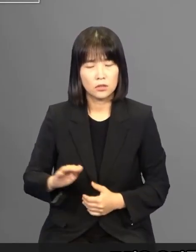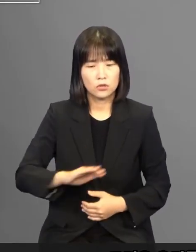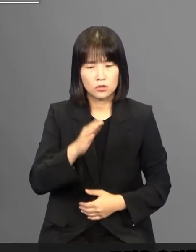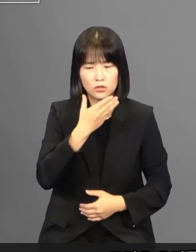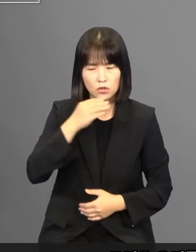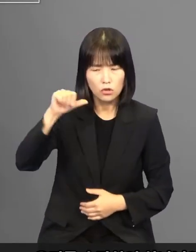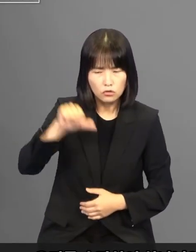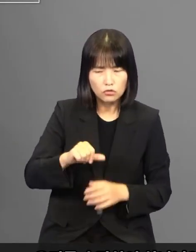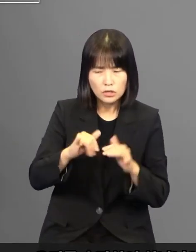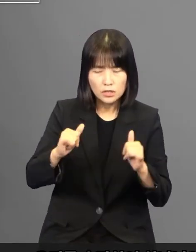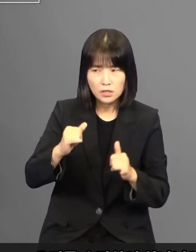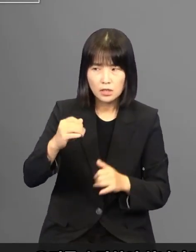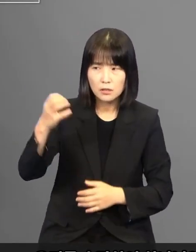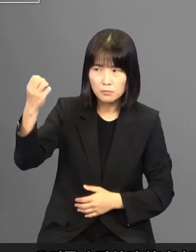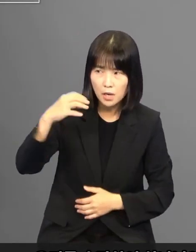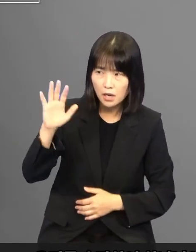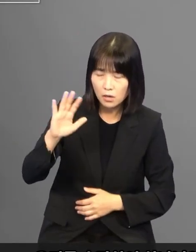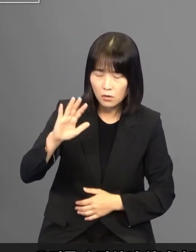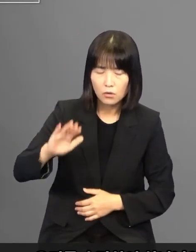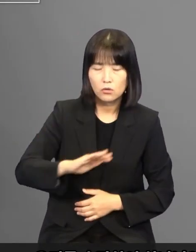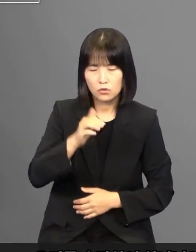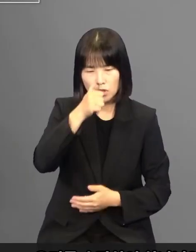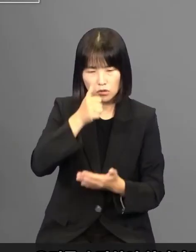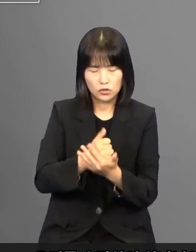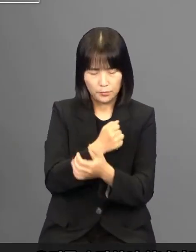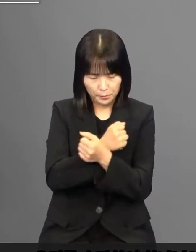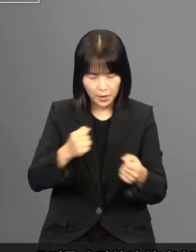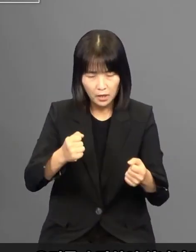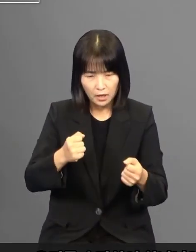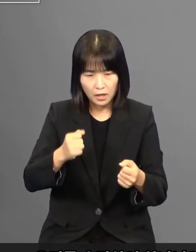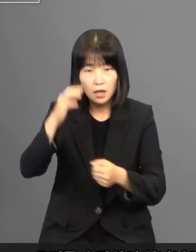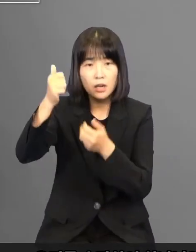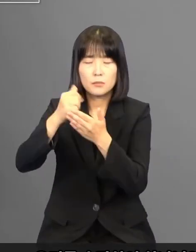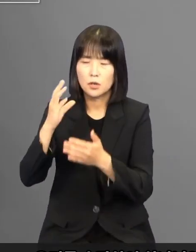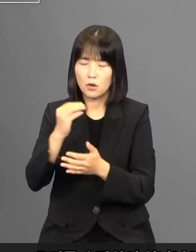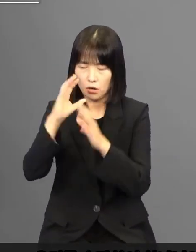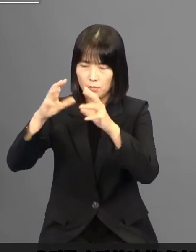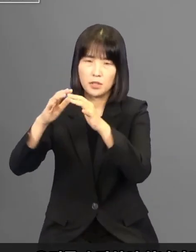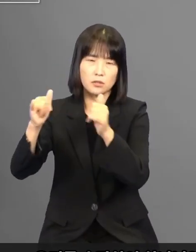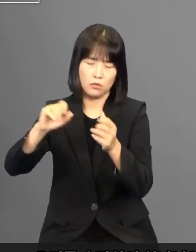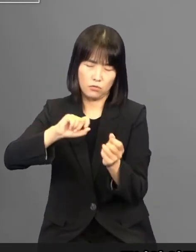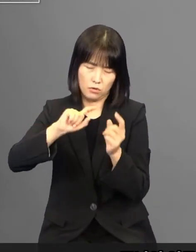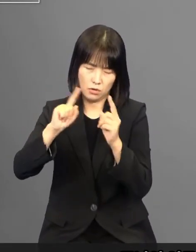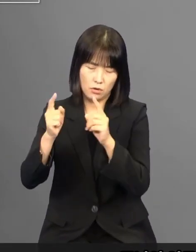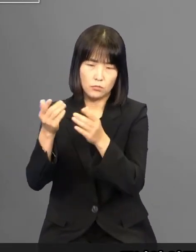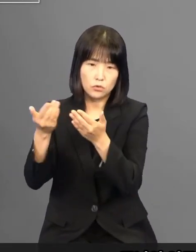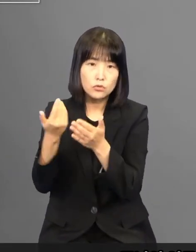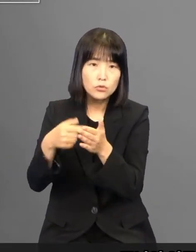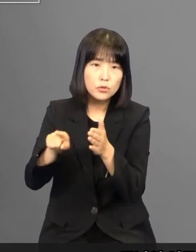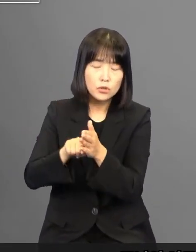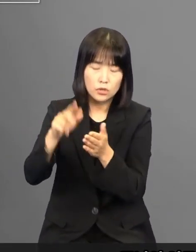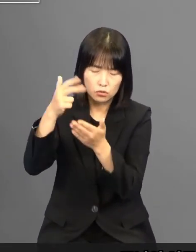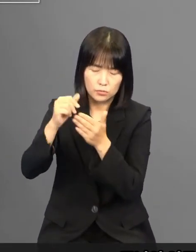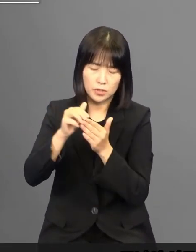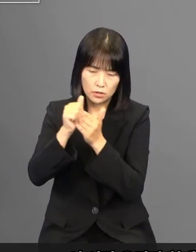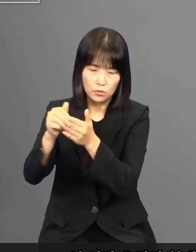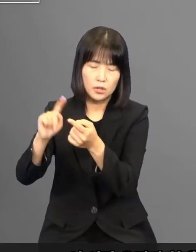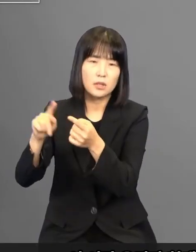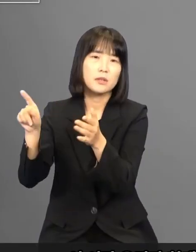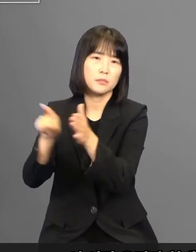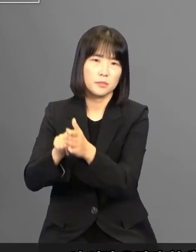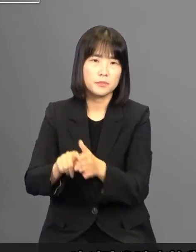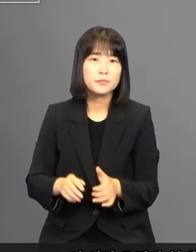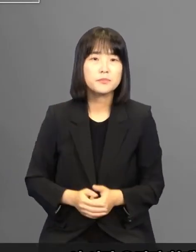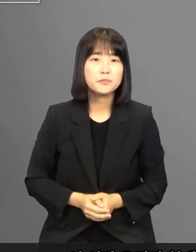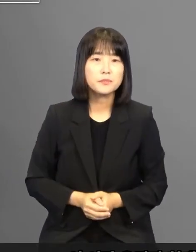자를 하지 않고 우리를 속량하여 하나님의 거룩한 백성으로 회복시키기 위한 주님의 인도하심 줄로 믿습니다. 이